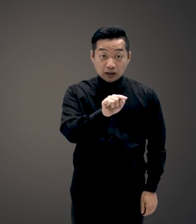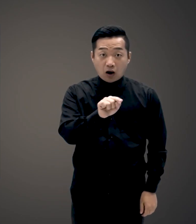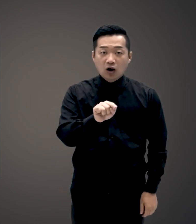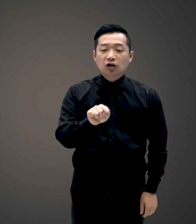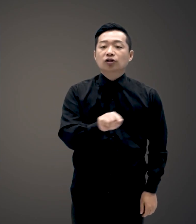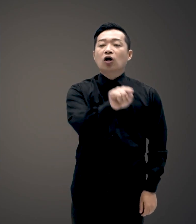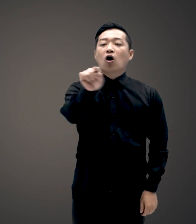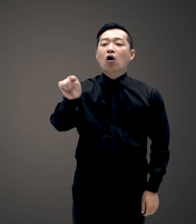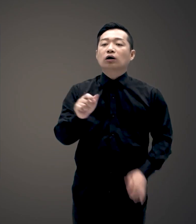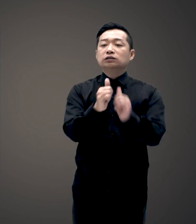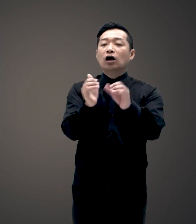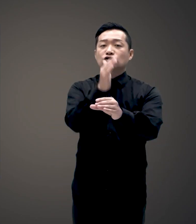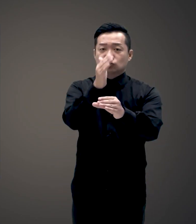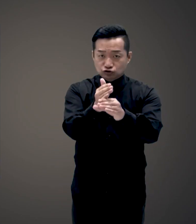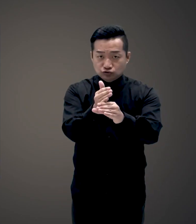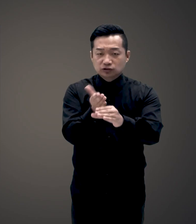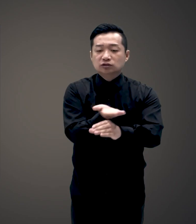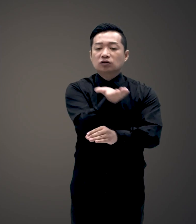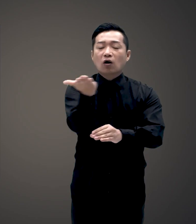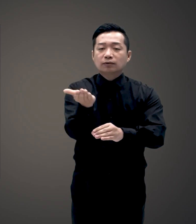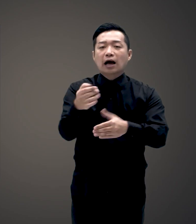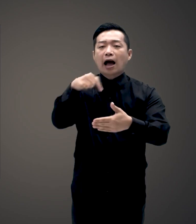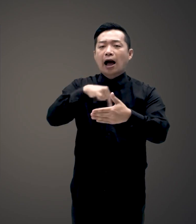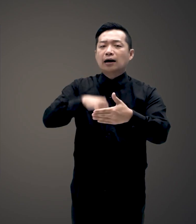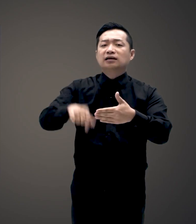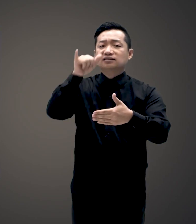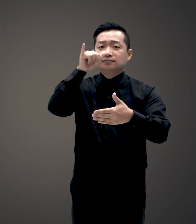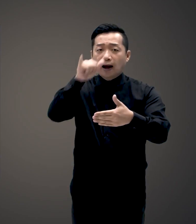그것은 너희들 가운데, 너희들 안에 있는 것이다.